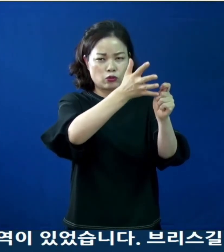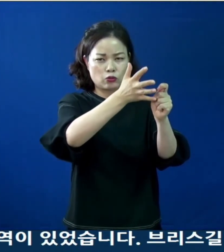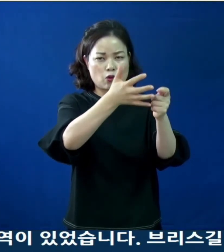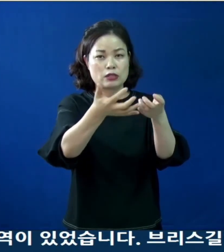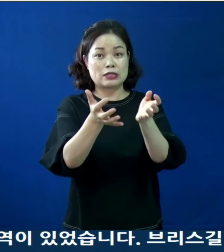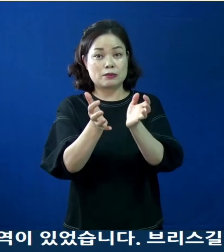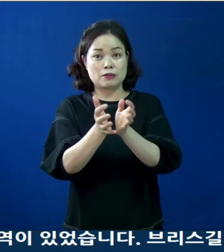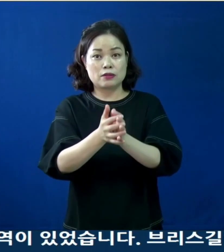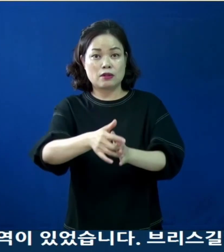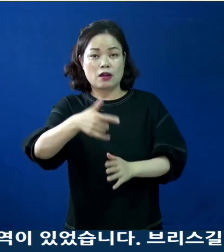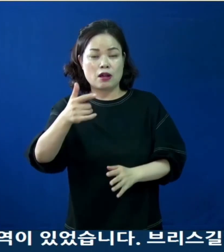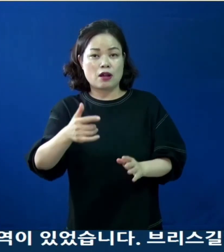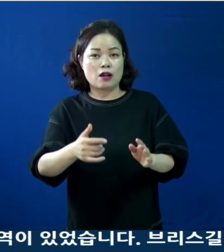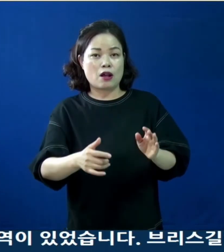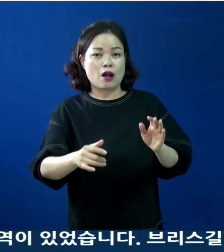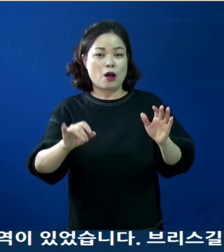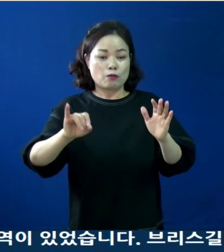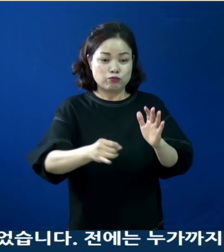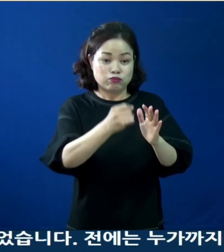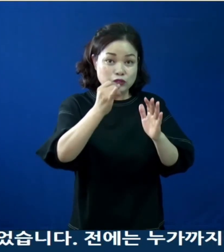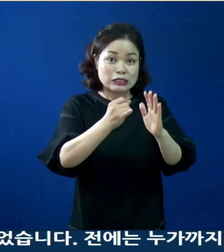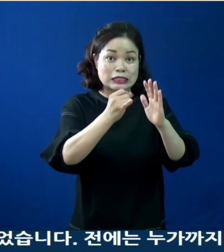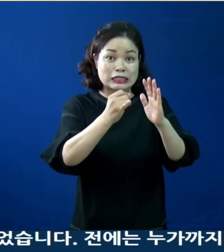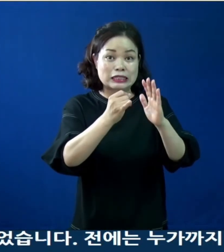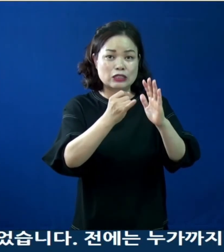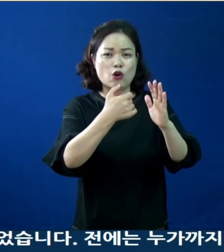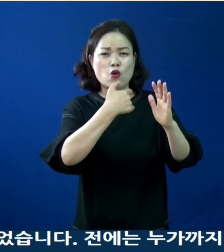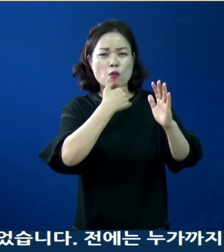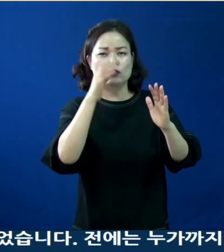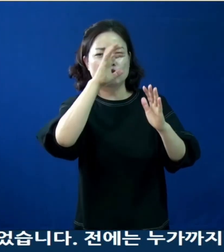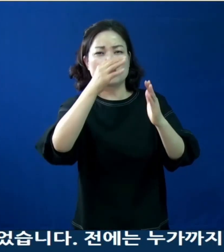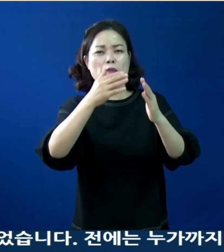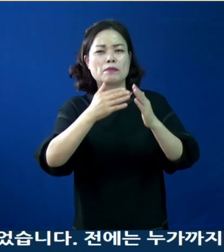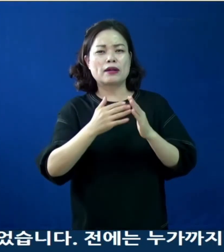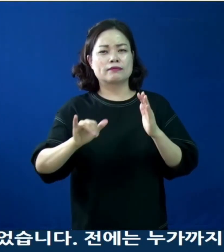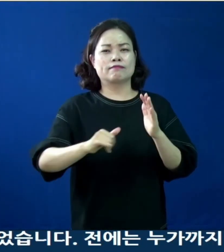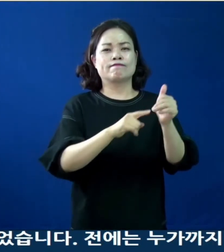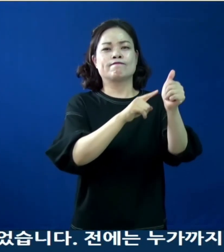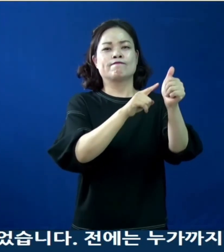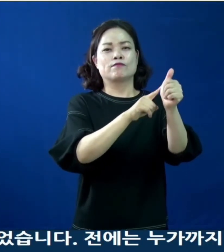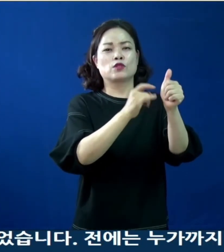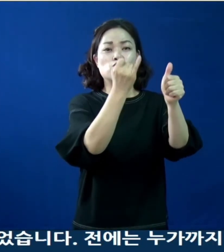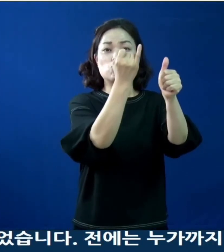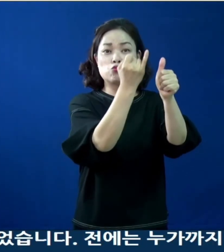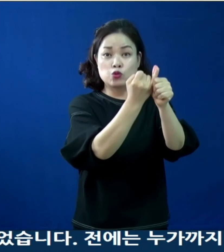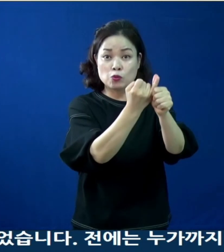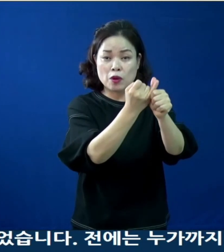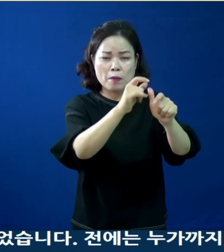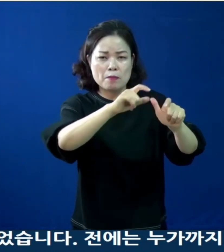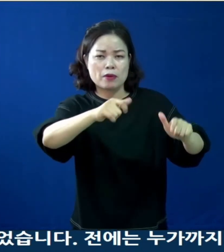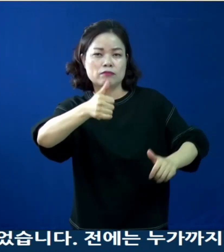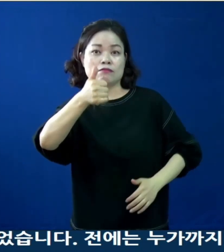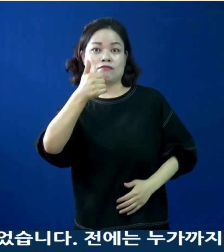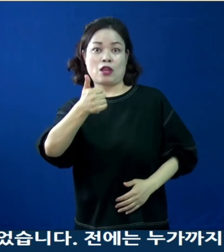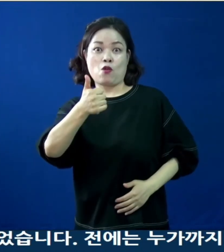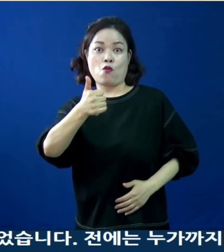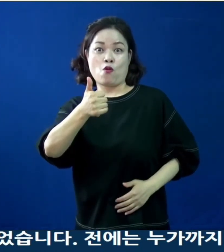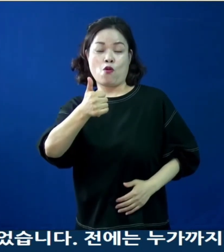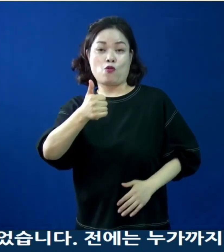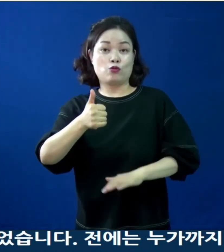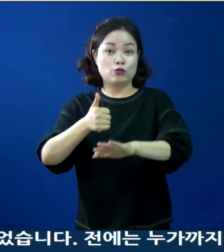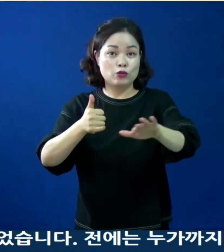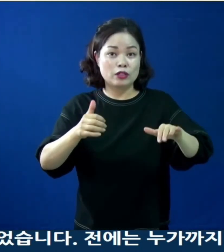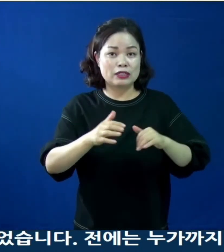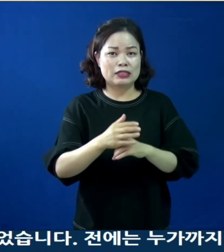안 됩니다. 브리스길라, 아굴라, 로마에서 훈련받은 교회 주축 중의 주축, 정말 평신도 최고 리더, 우리로